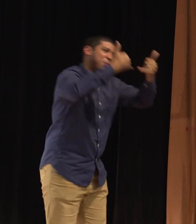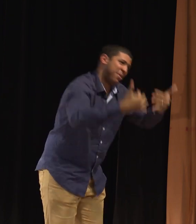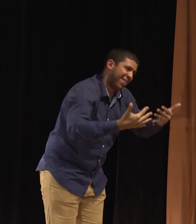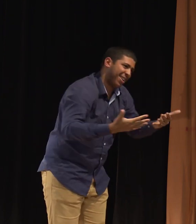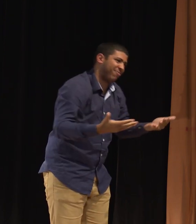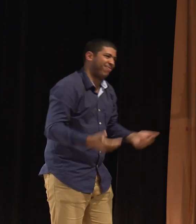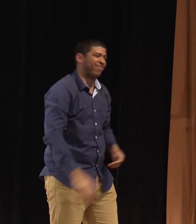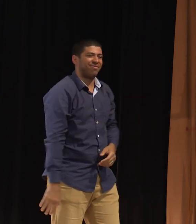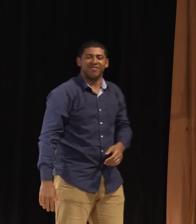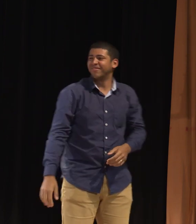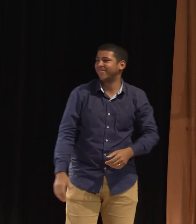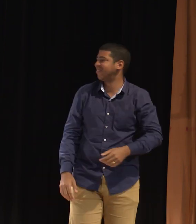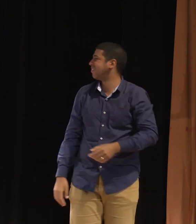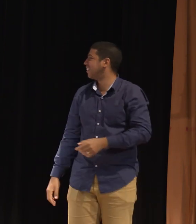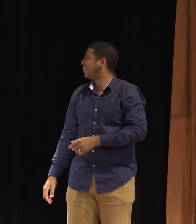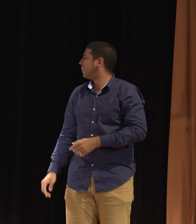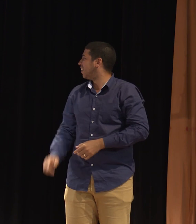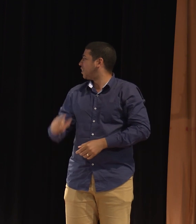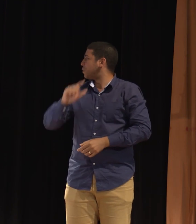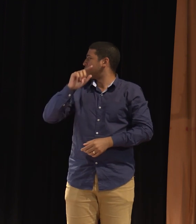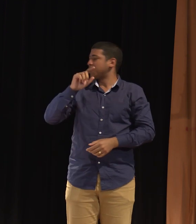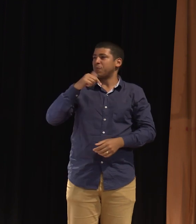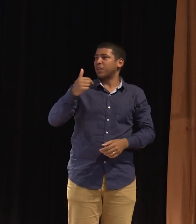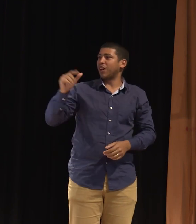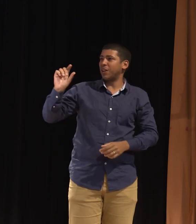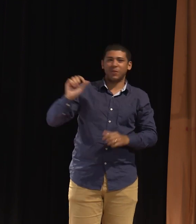Então, para vocês verem mais, tem que ir ao Museu do Amanhã para poder ver.